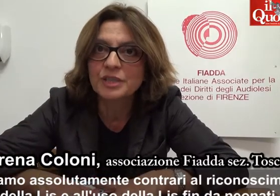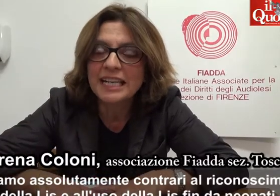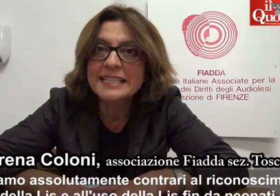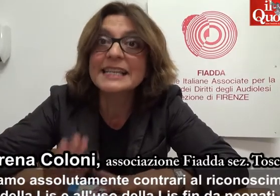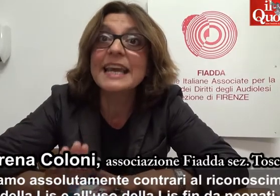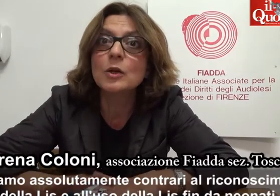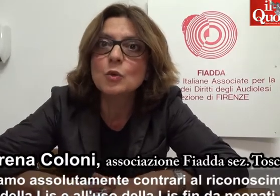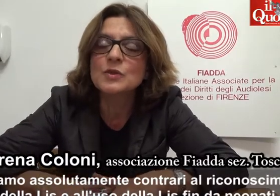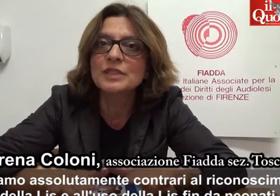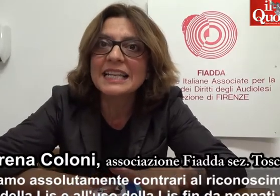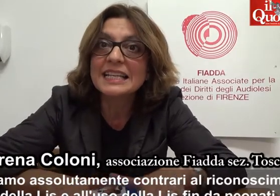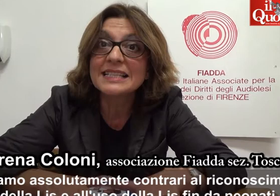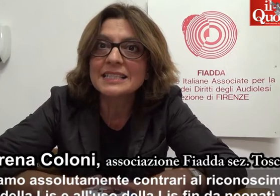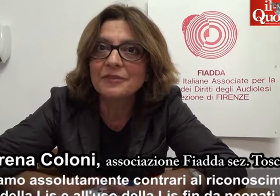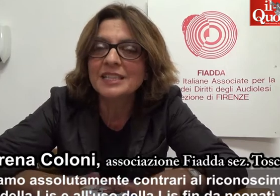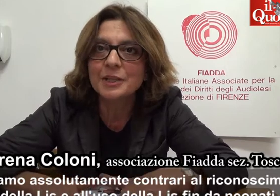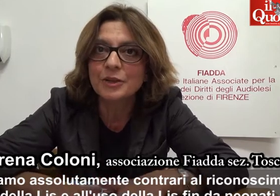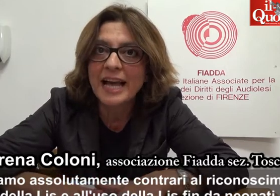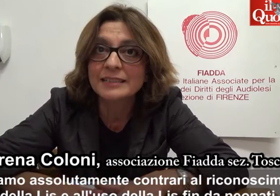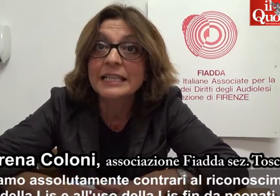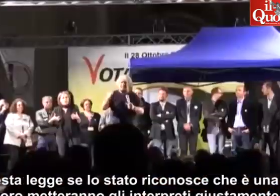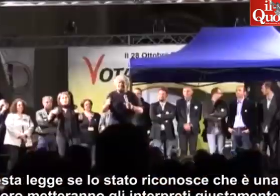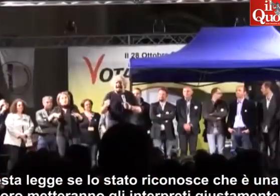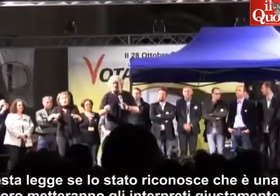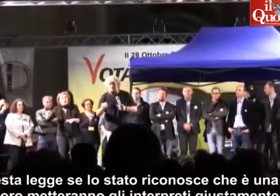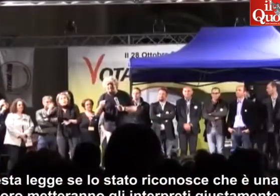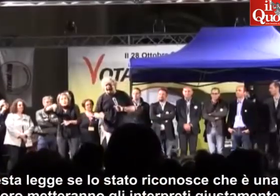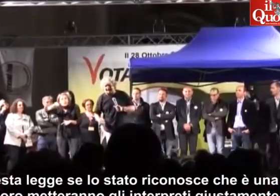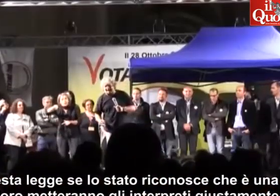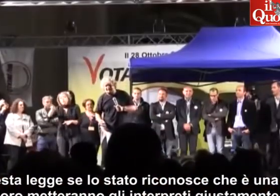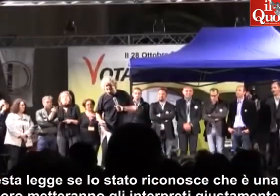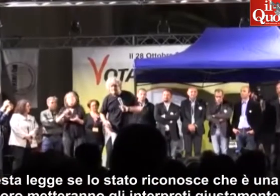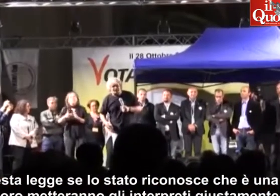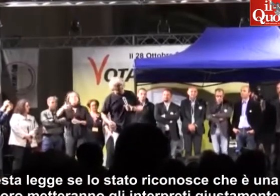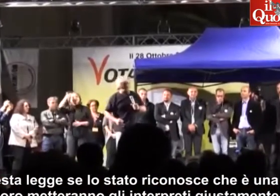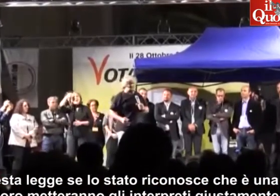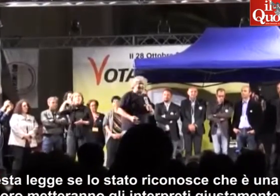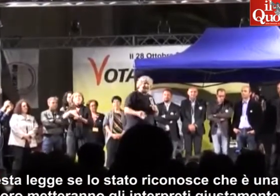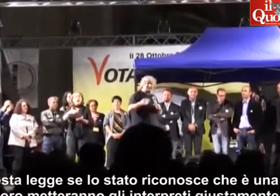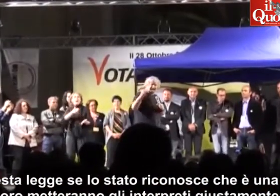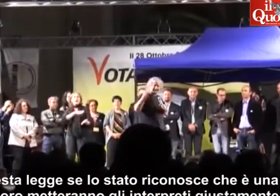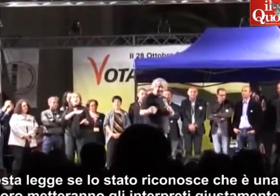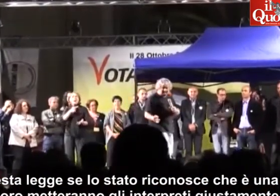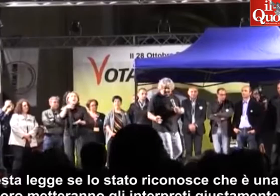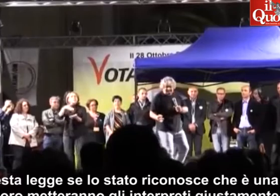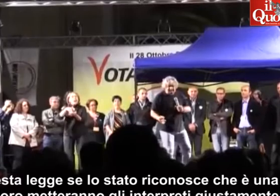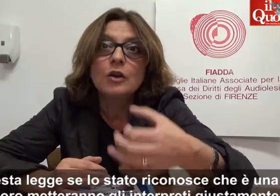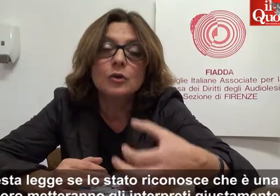della LIS e all'uso della LIS fin dai neonati. Con questa legge se lo Stato riconosce che è una lingua, loro